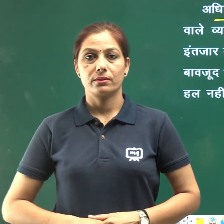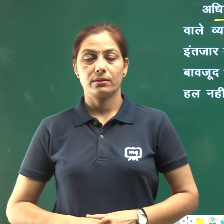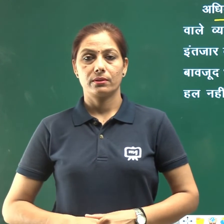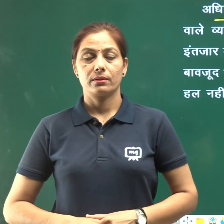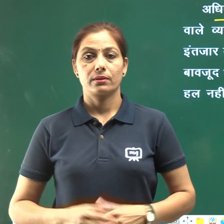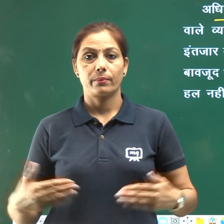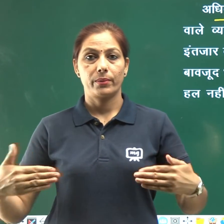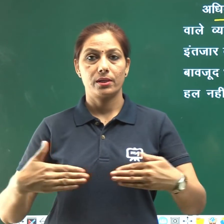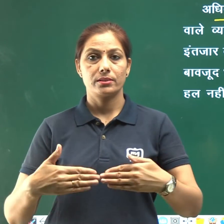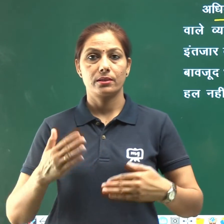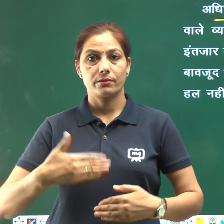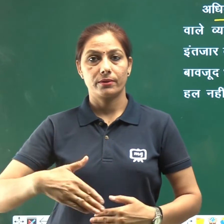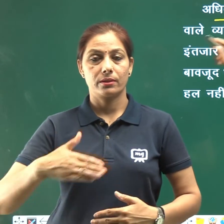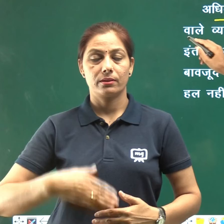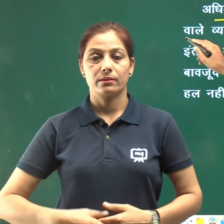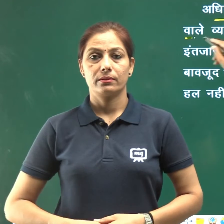मिलने जाने वाले